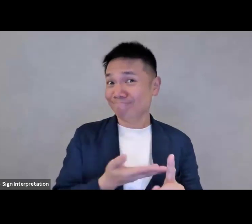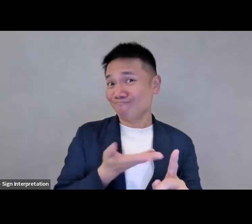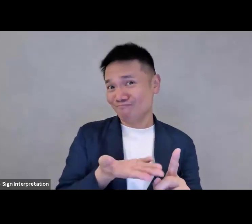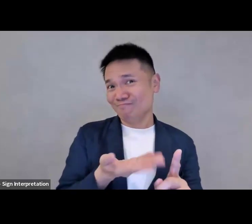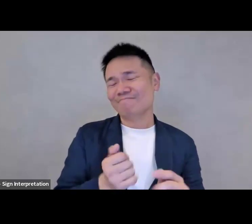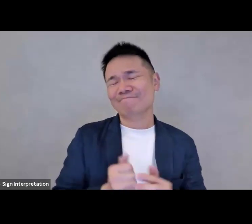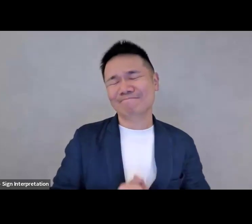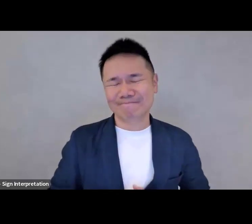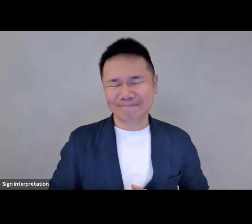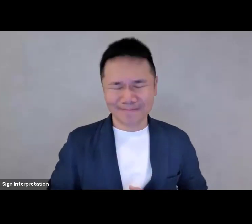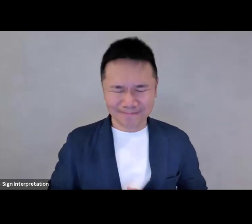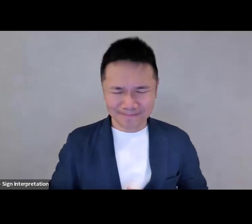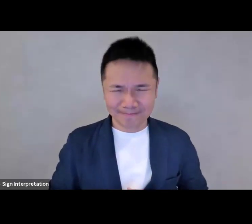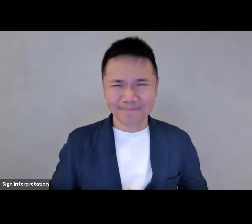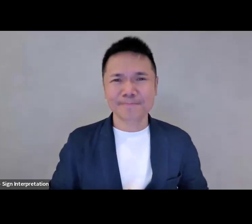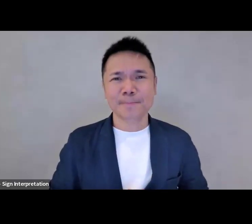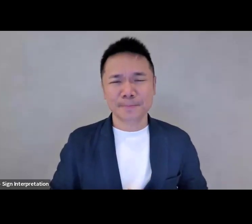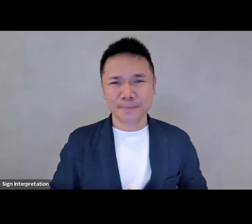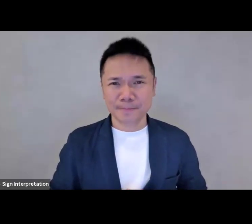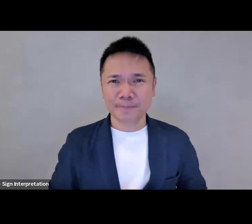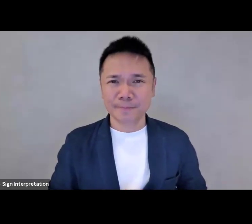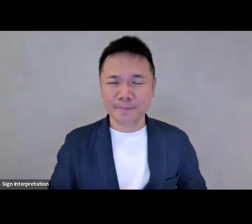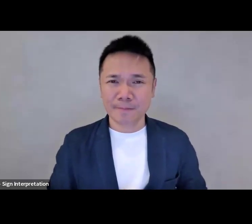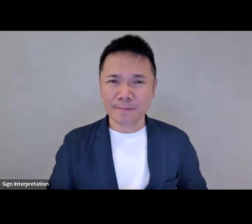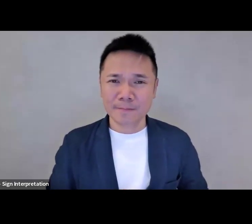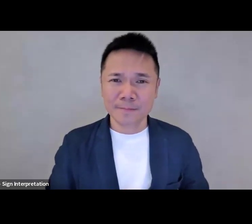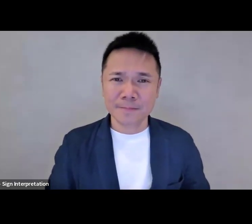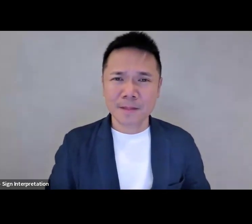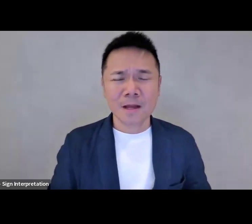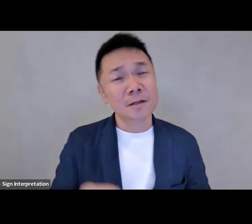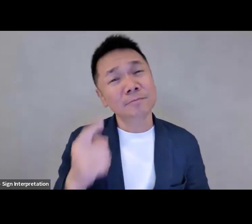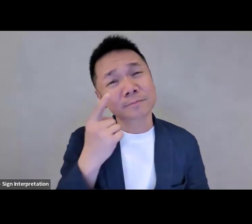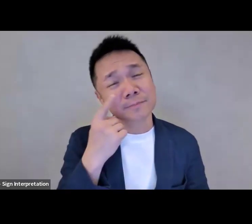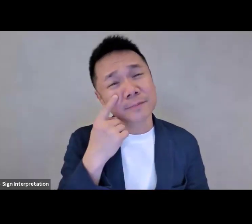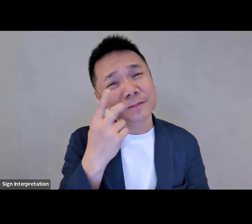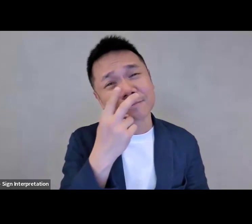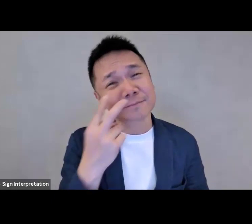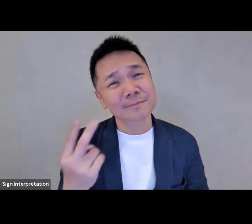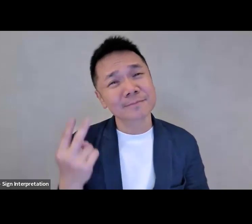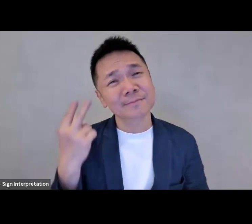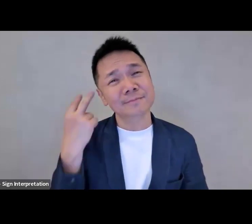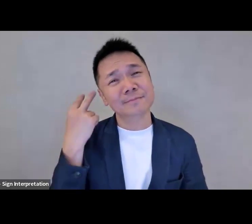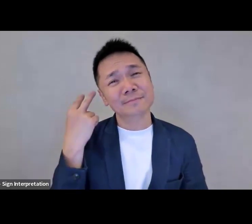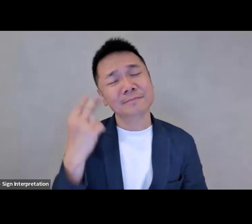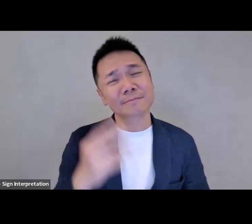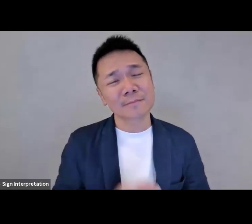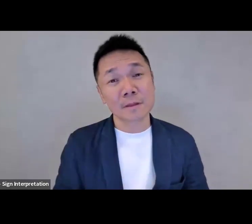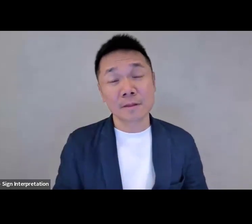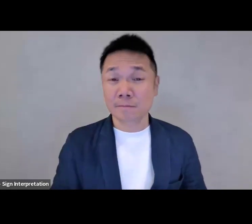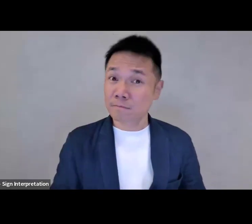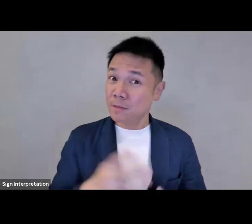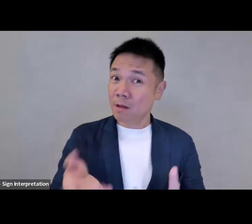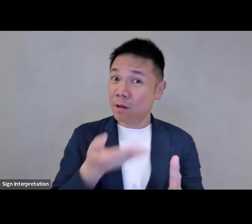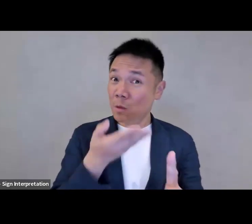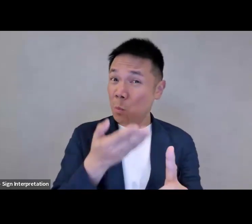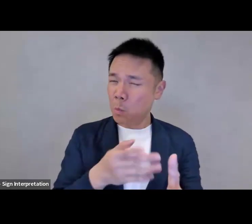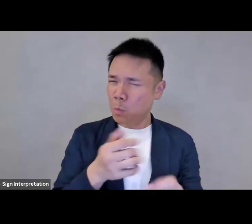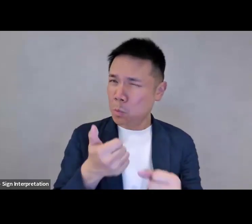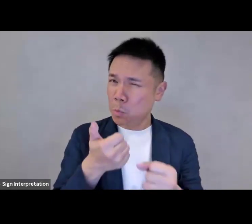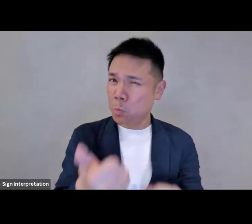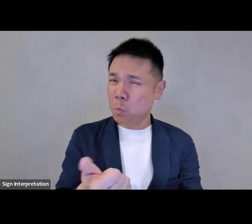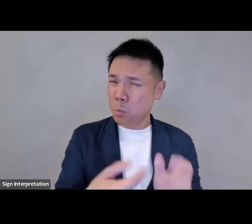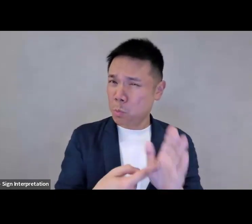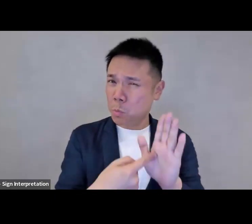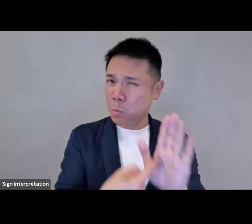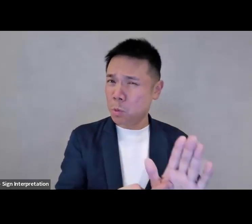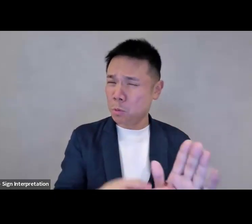可以像他一样，我也可以做这么多，做这么多贡献，但是这就是我们的Bhargavi 博士他所做